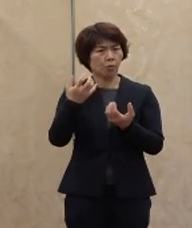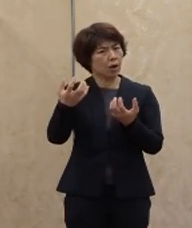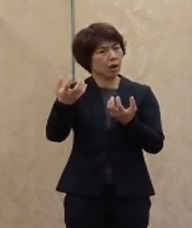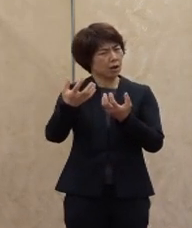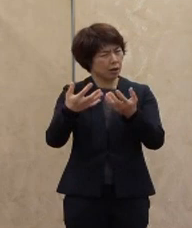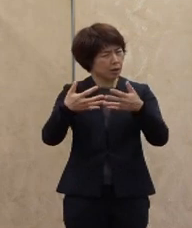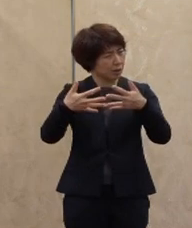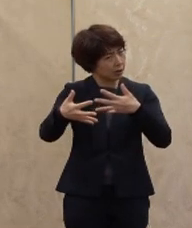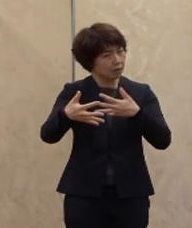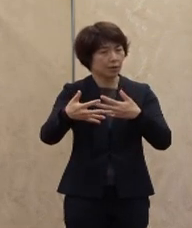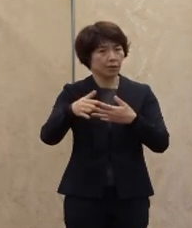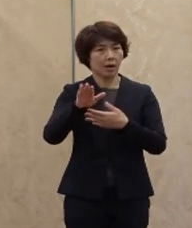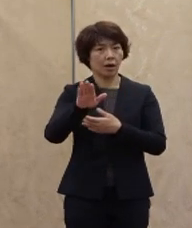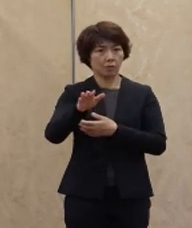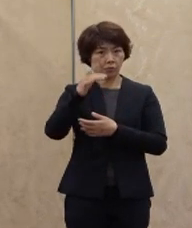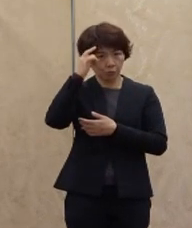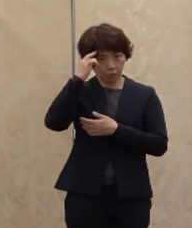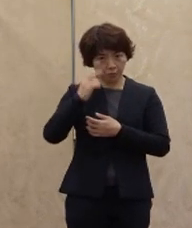ので、